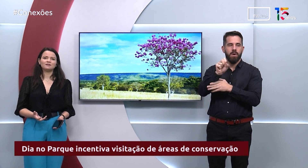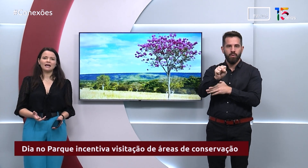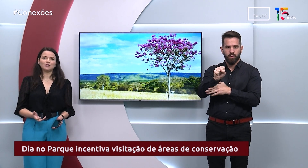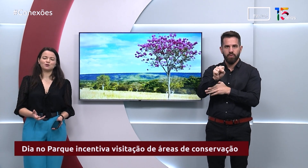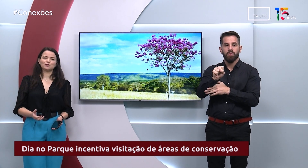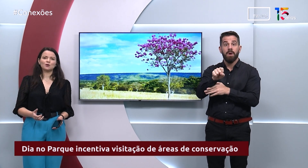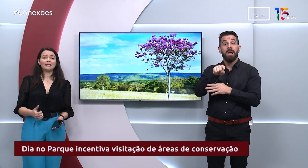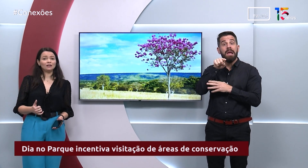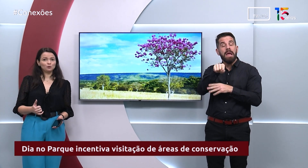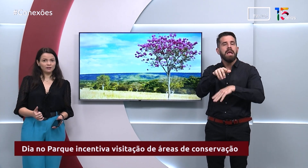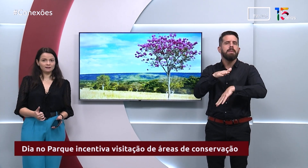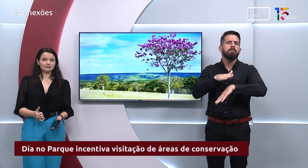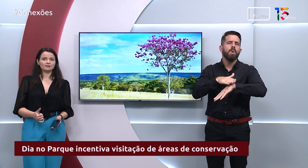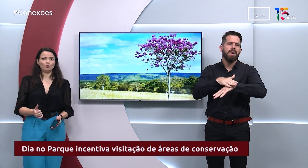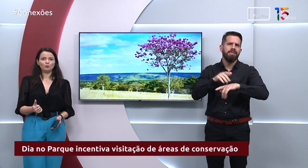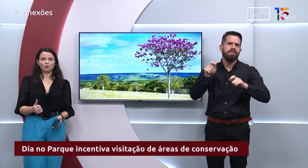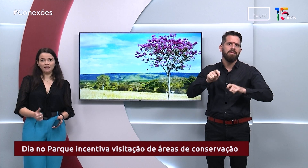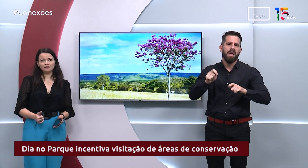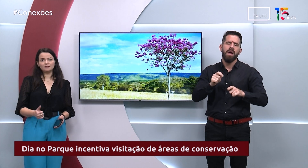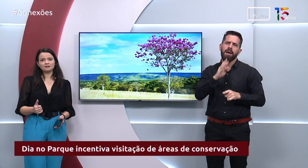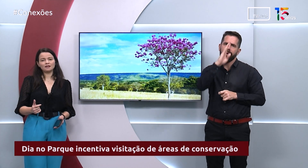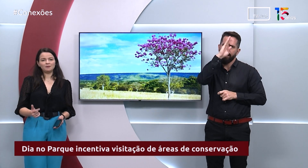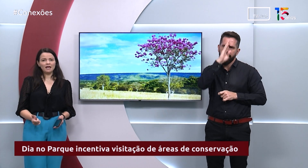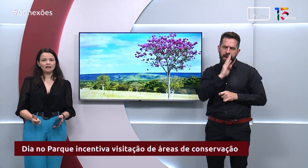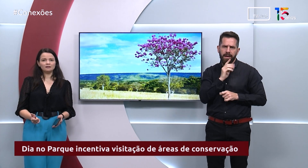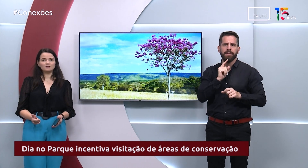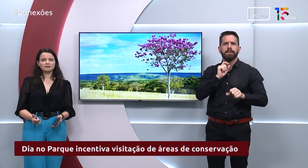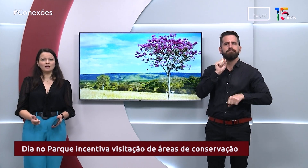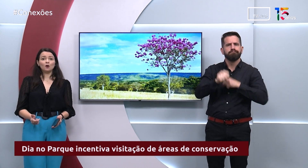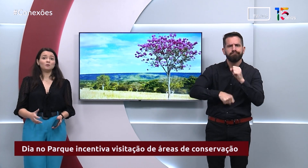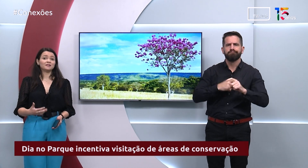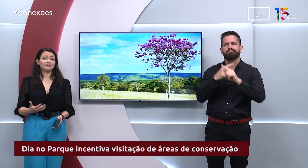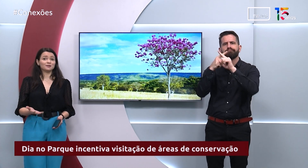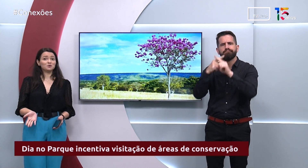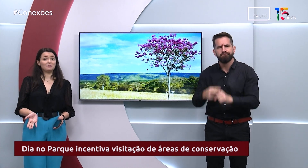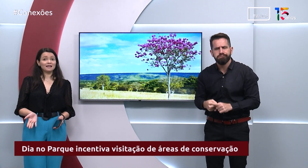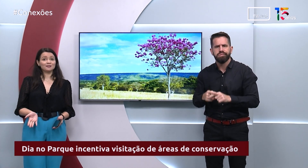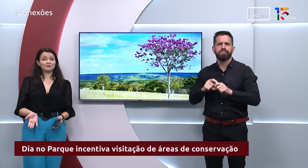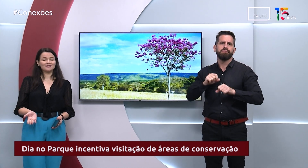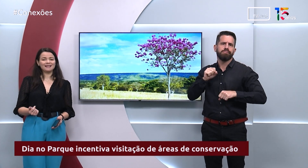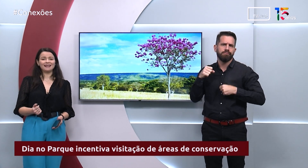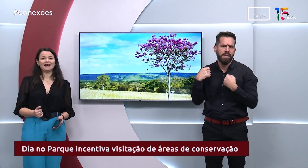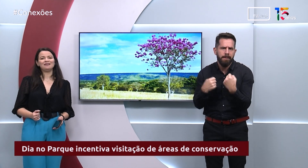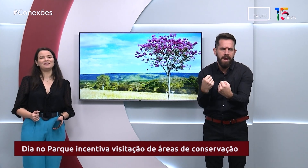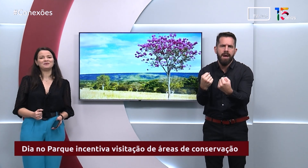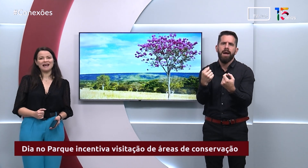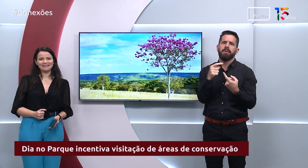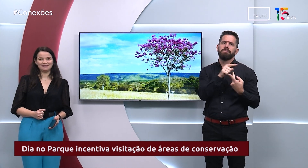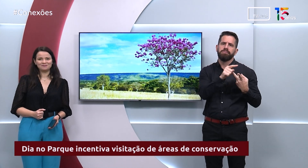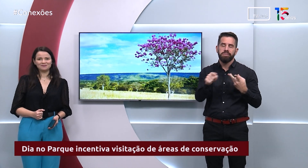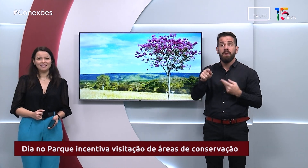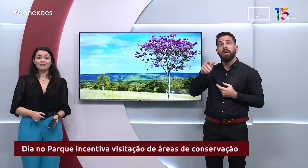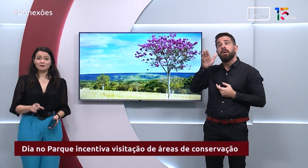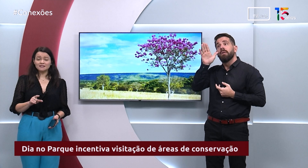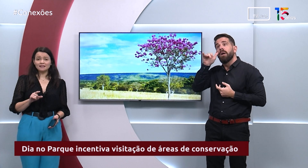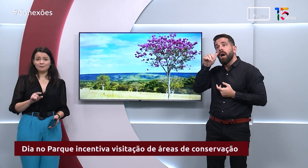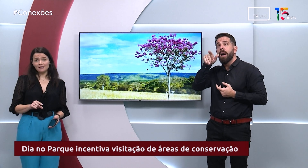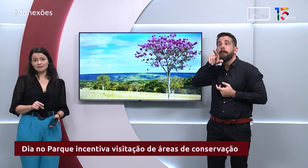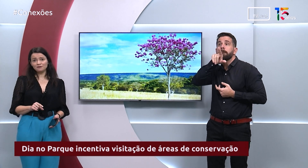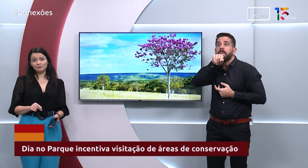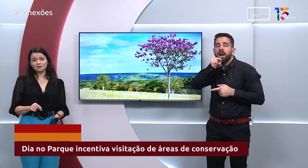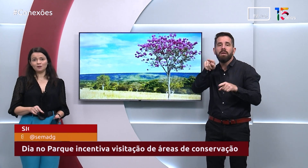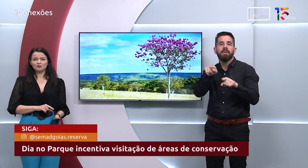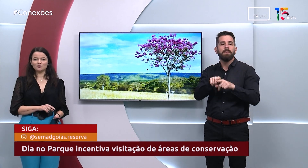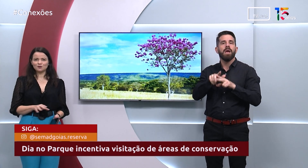desenvolvidas atividades gratuitas, como corridas, caminhadas, observação de pássaros e até cavalgada. Para você ter